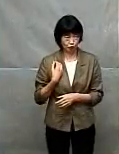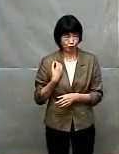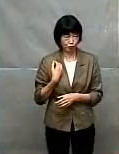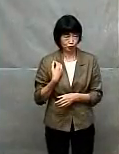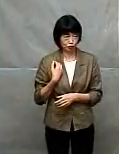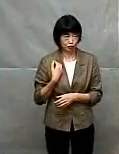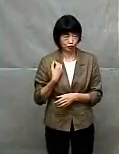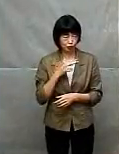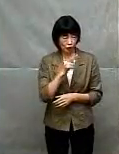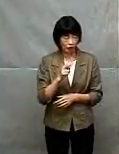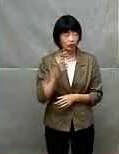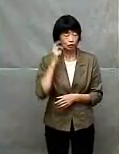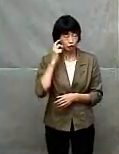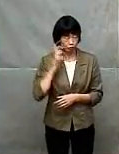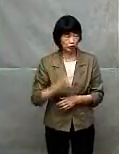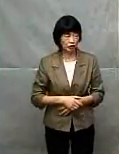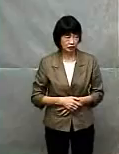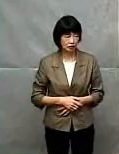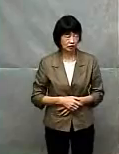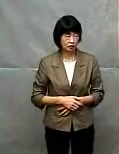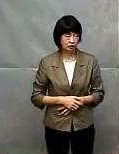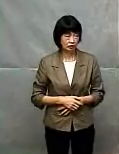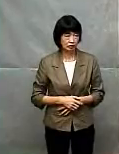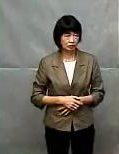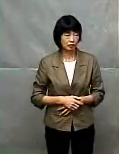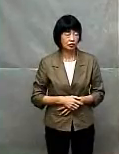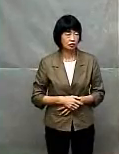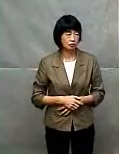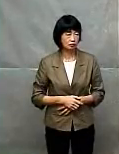ですね、そういう、若干の、